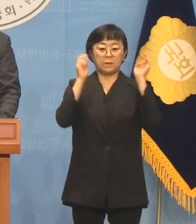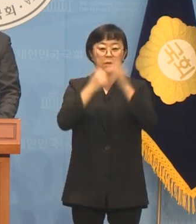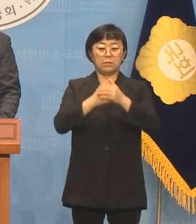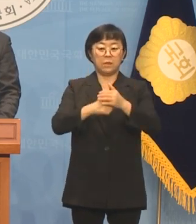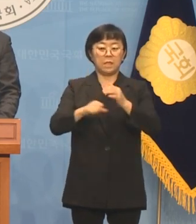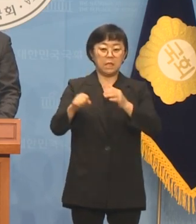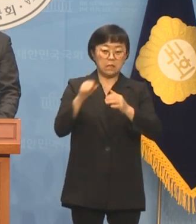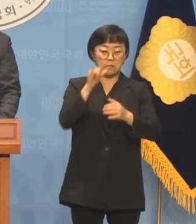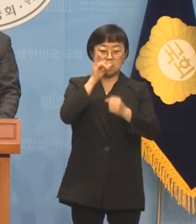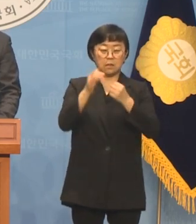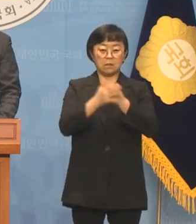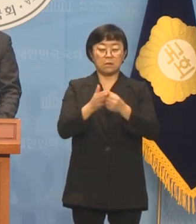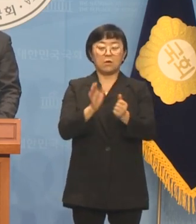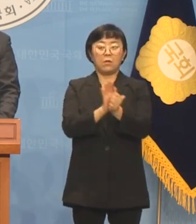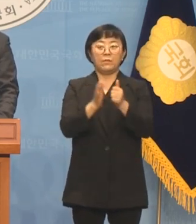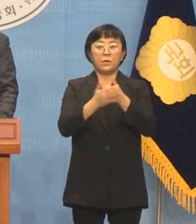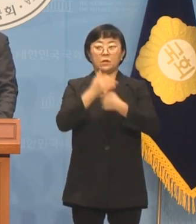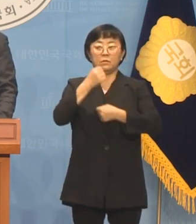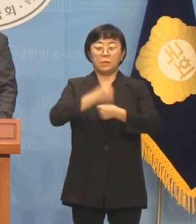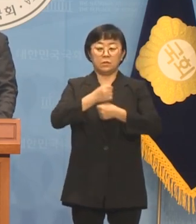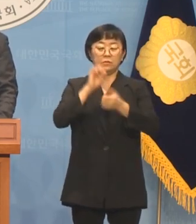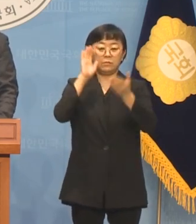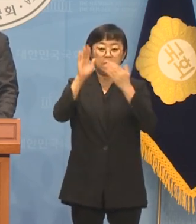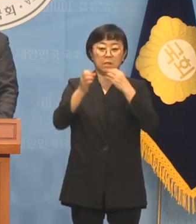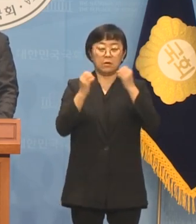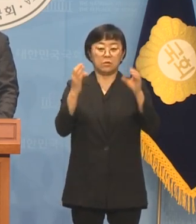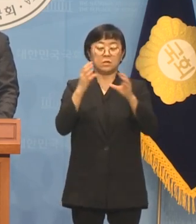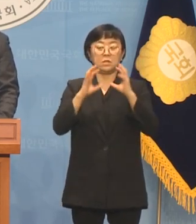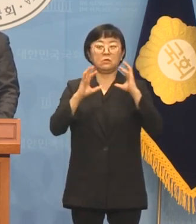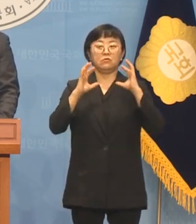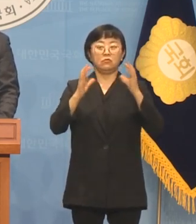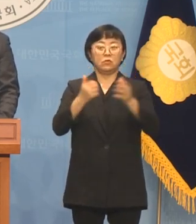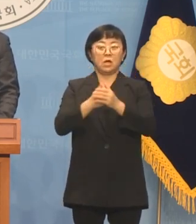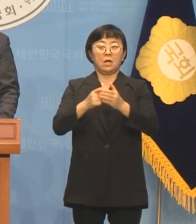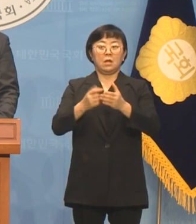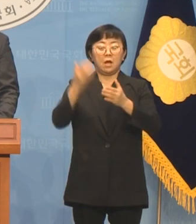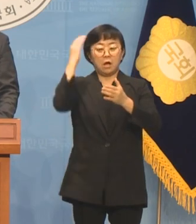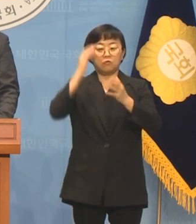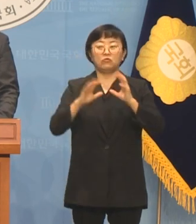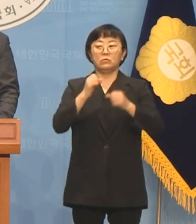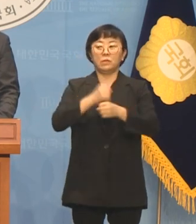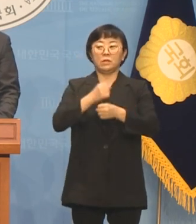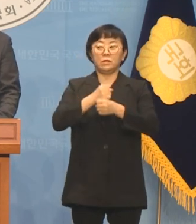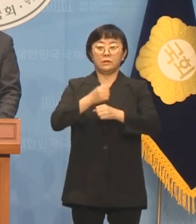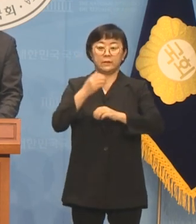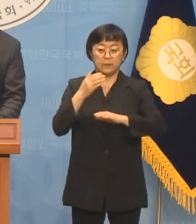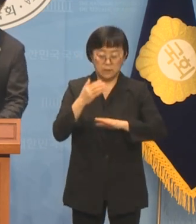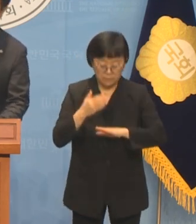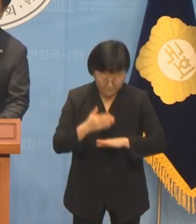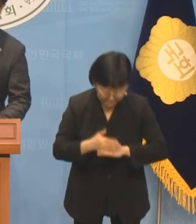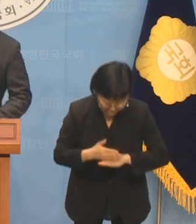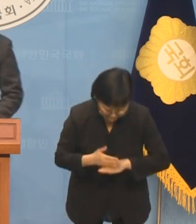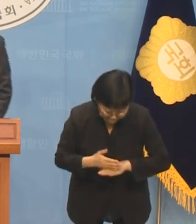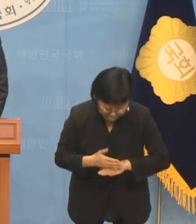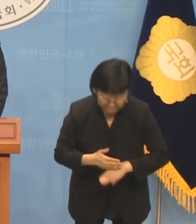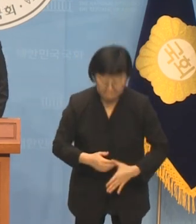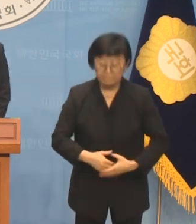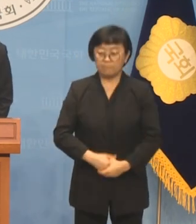역동적 협력을 이뤄내고 미래혁신국가 대한민국을 열어내겠습니다. 감사합니다.